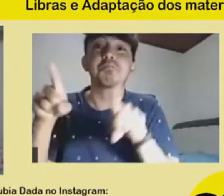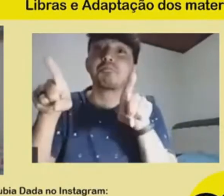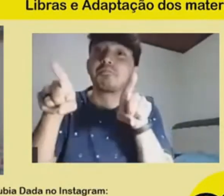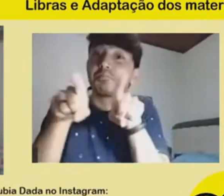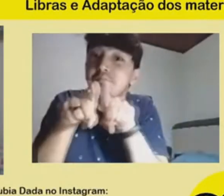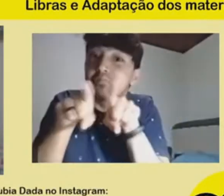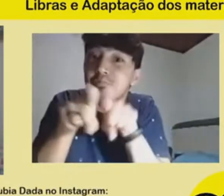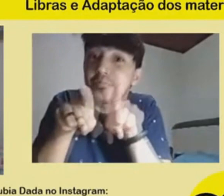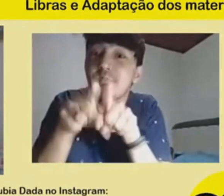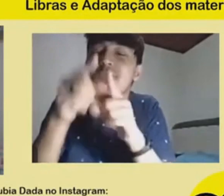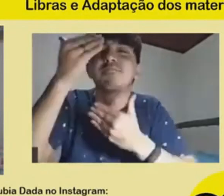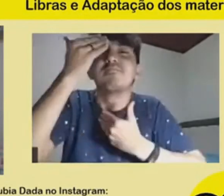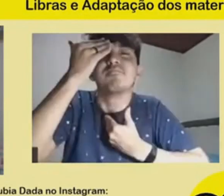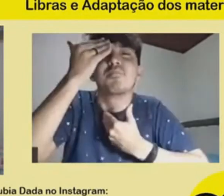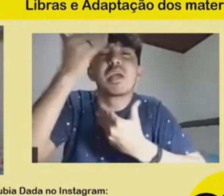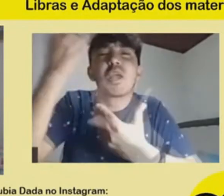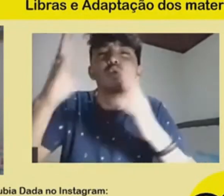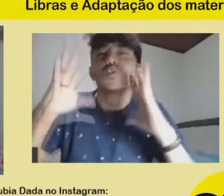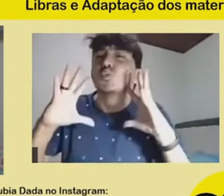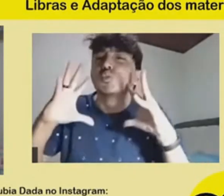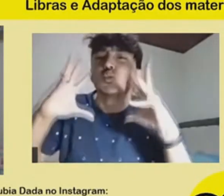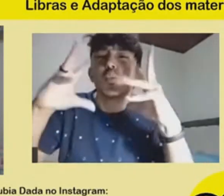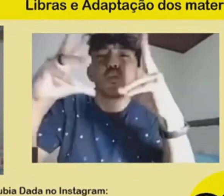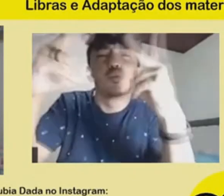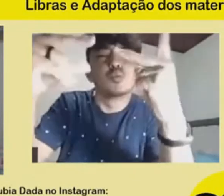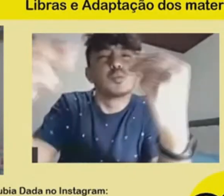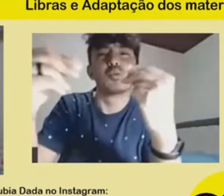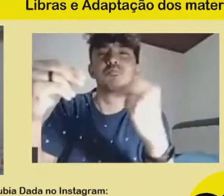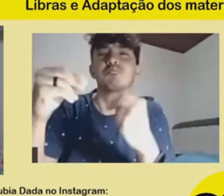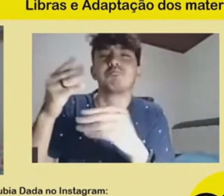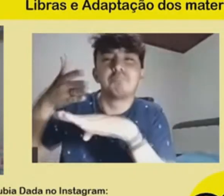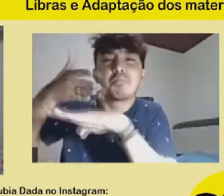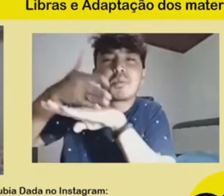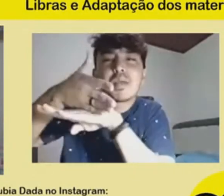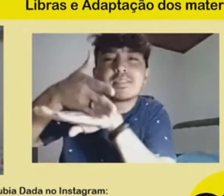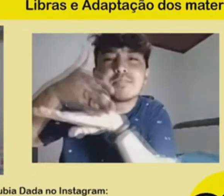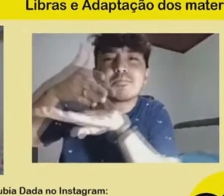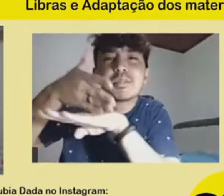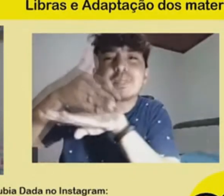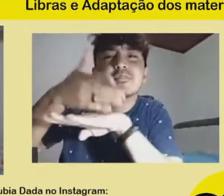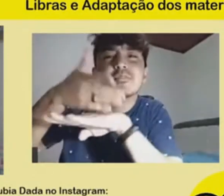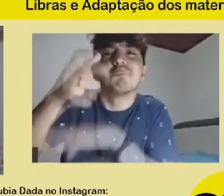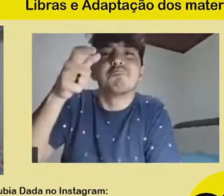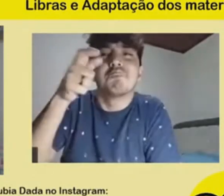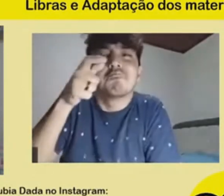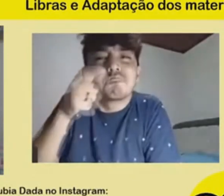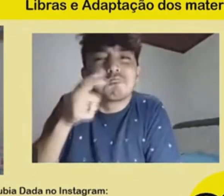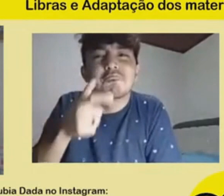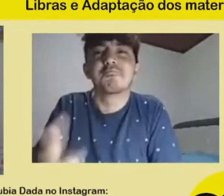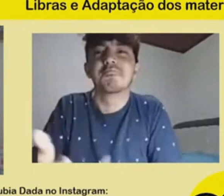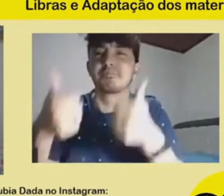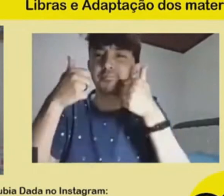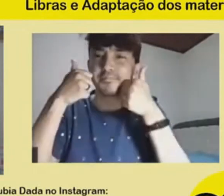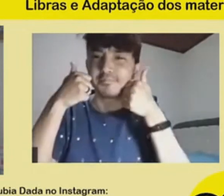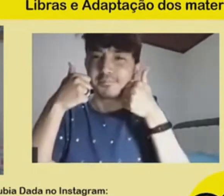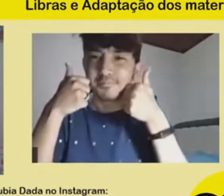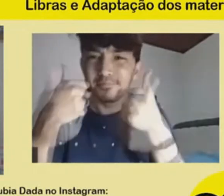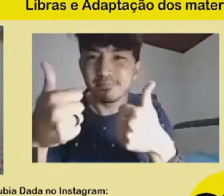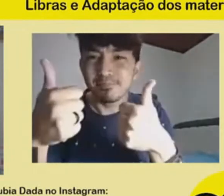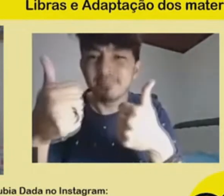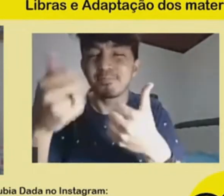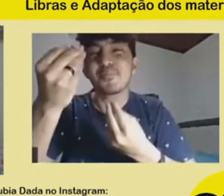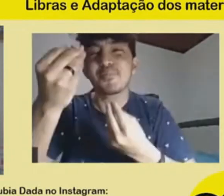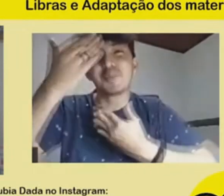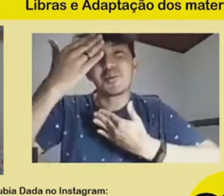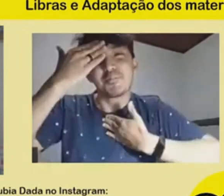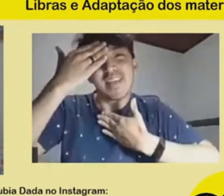área da matemática, da sua adaptação de materiais para Libras, uma área muito importante de ensino aos surdos.